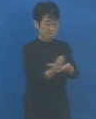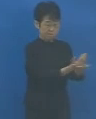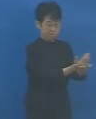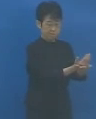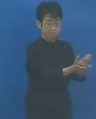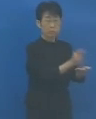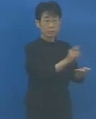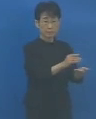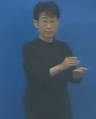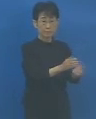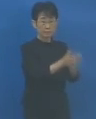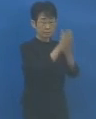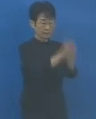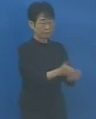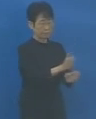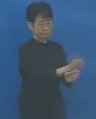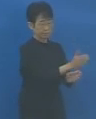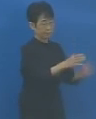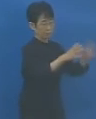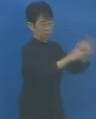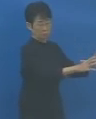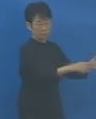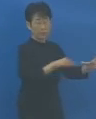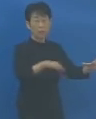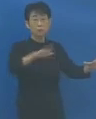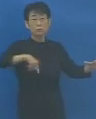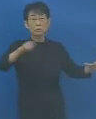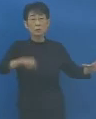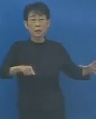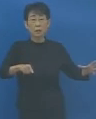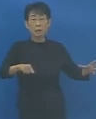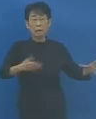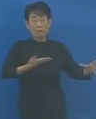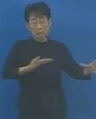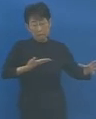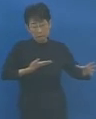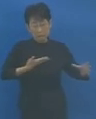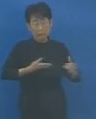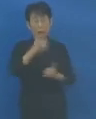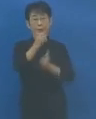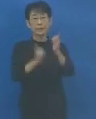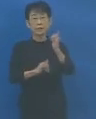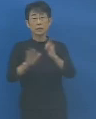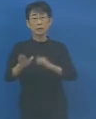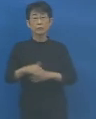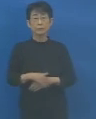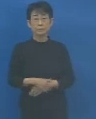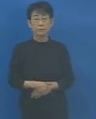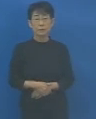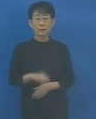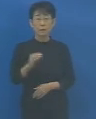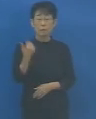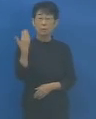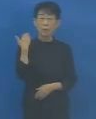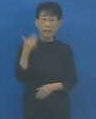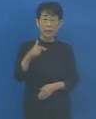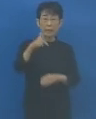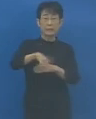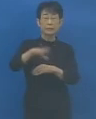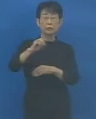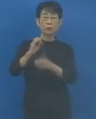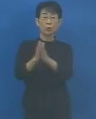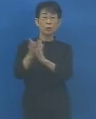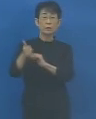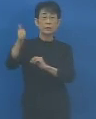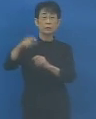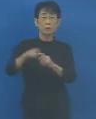な、遺憾な歴史があるということであります。本件は先ほど申しましたように、西尾知事がですね、法